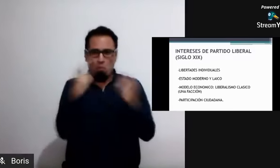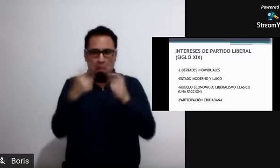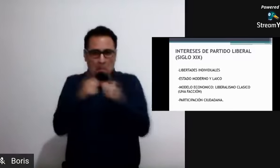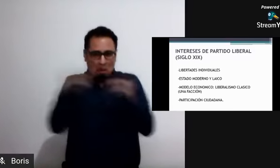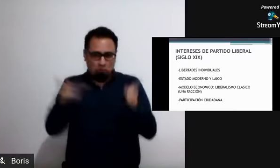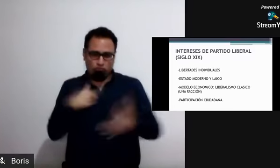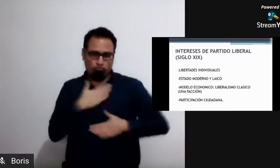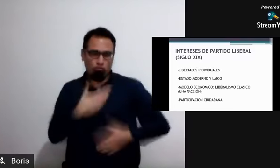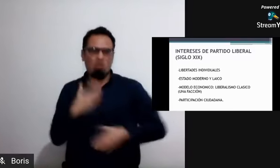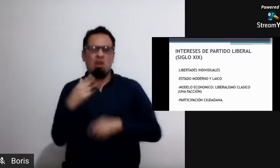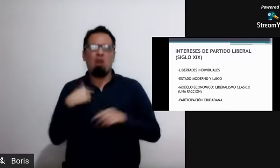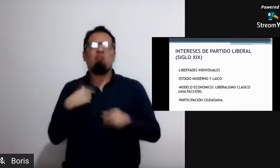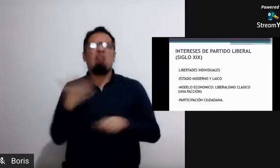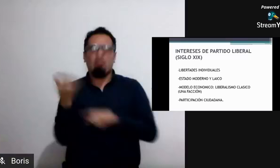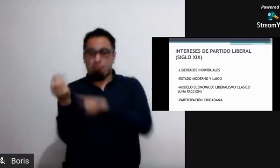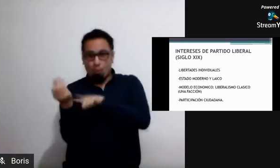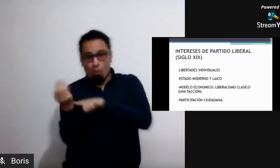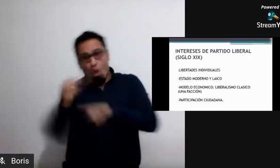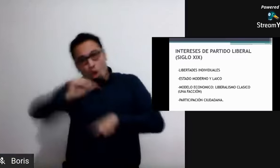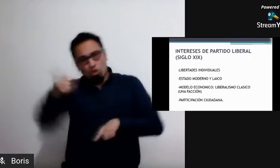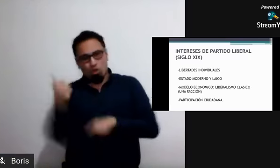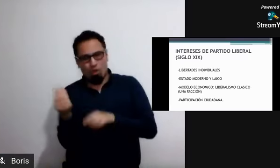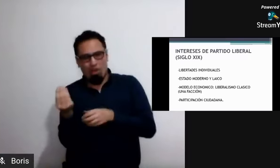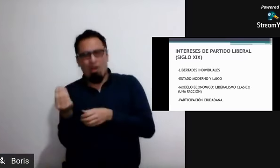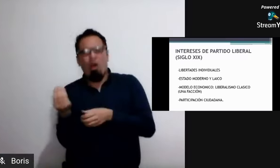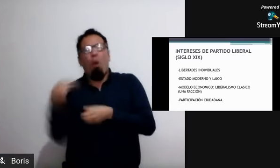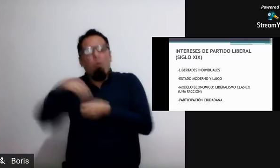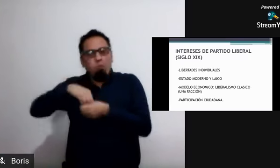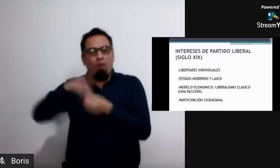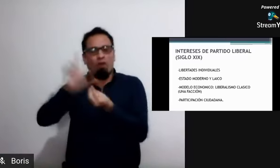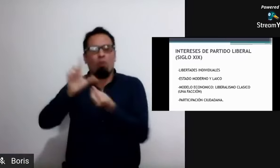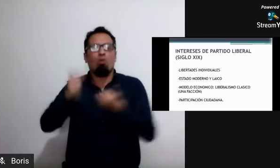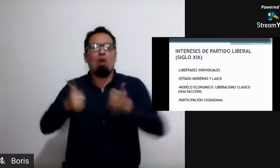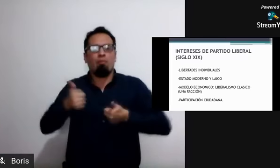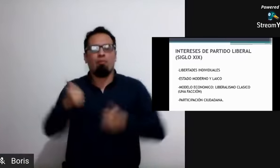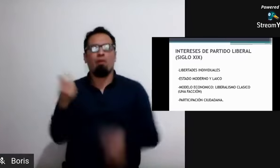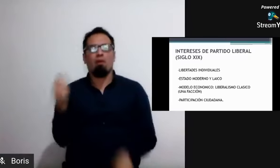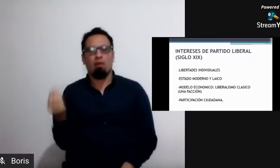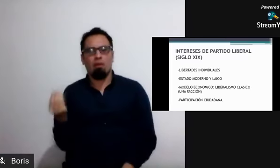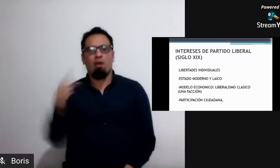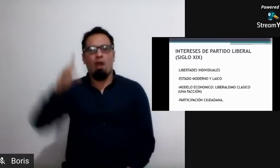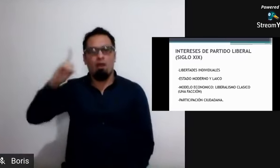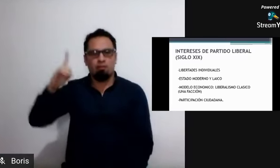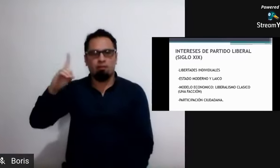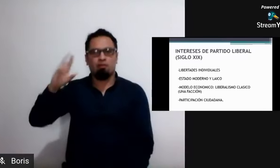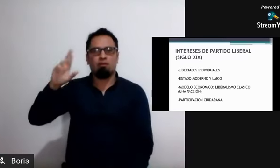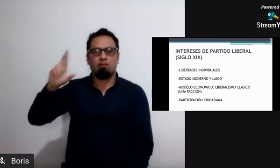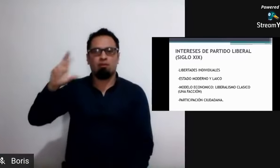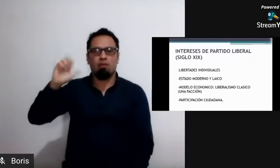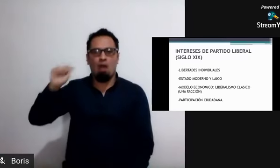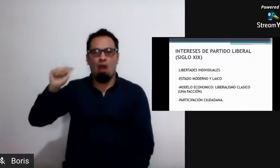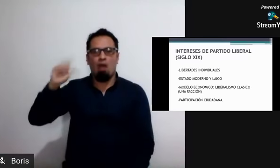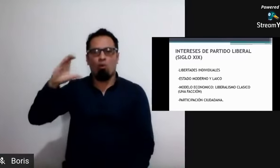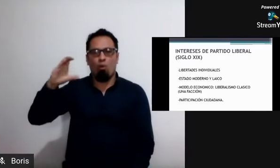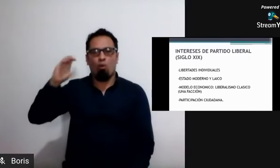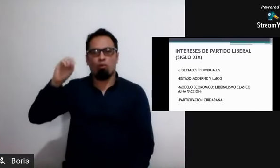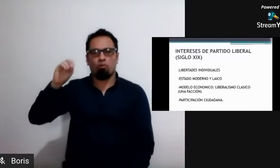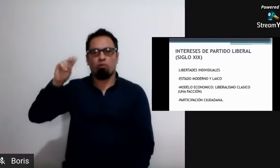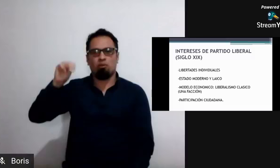intercambios comerciales. Si ustedes gustan, podemos hacer una siguiente tertulia para hacer una